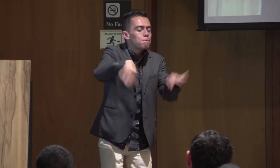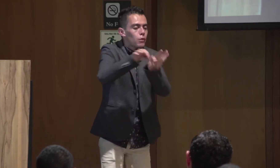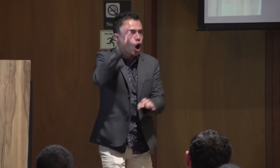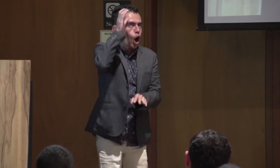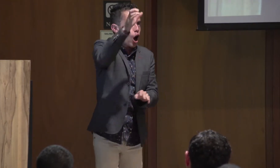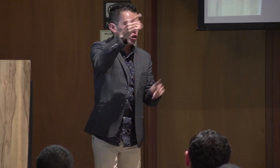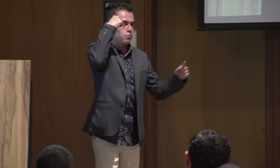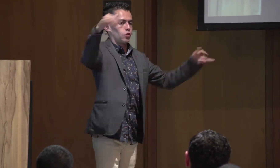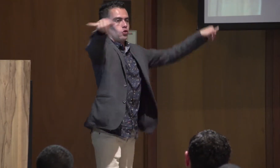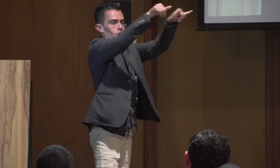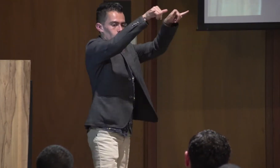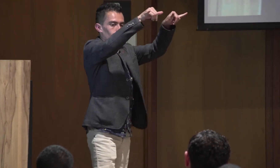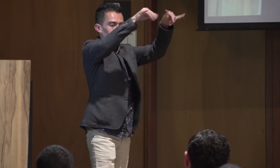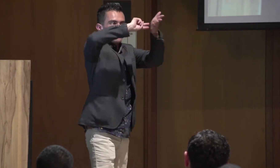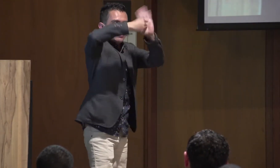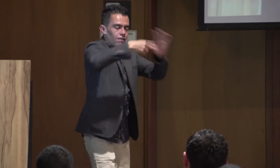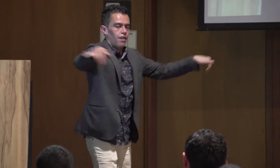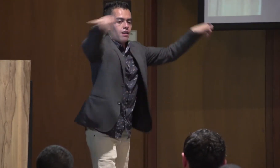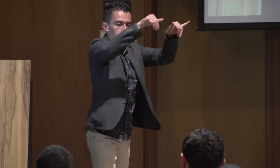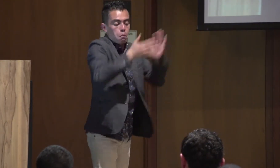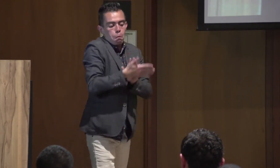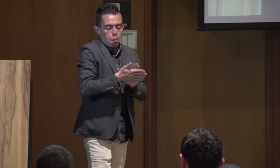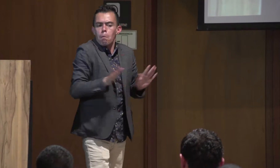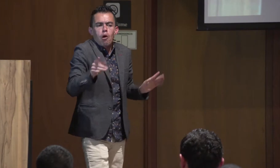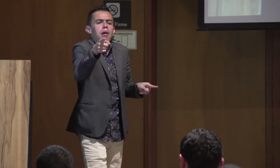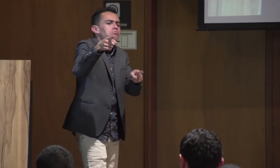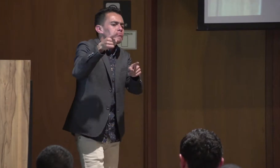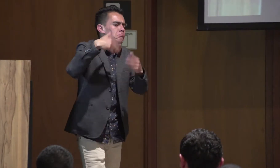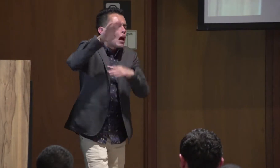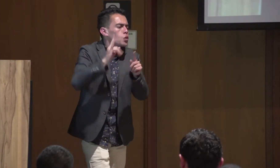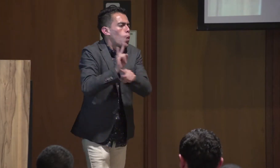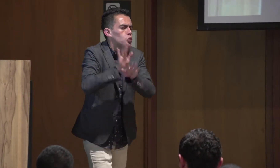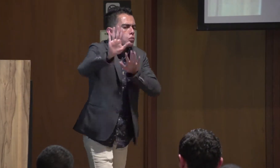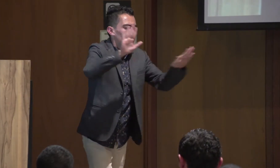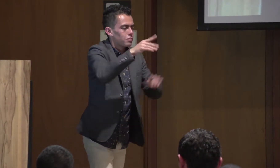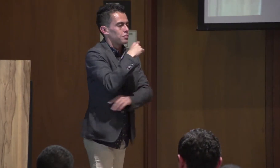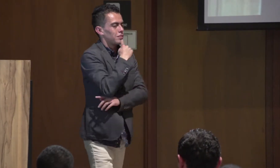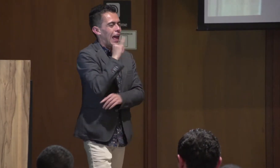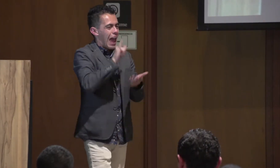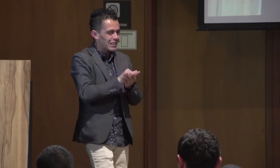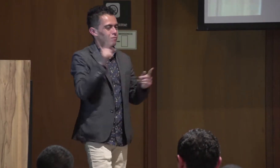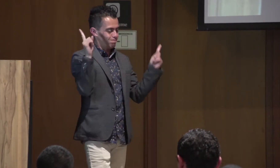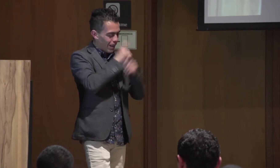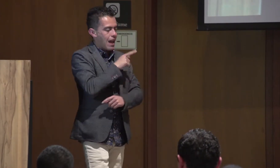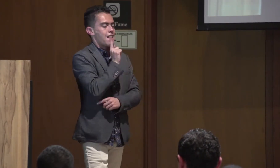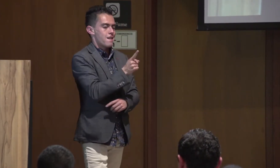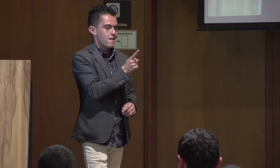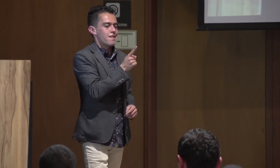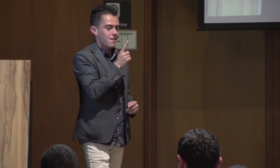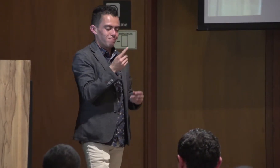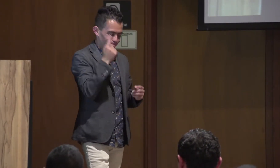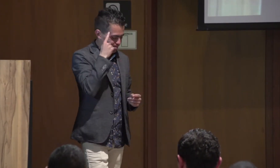nosotros estandaricemos la seña para cada uno de esos conceptos, sino que pudiéramos tener una equiparación de lo que realmente se